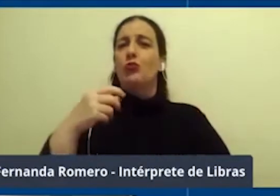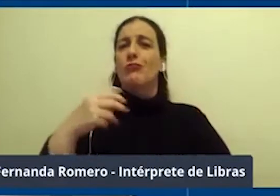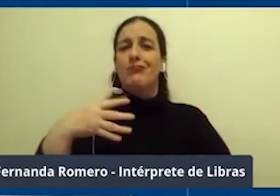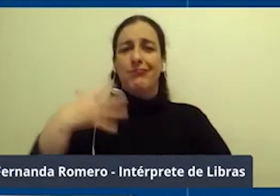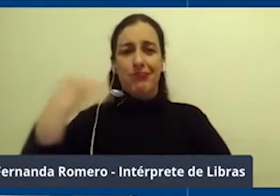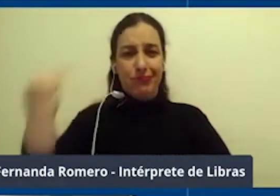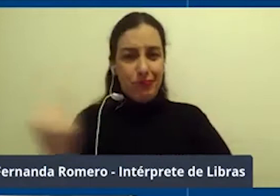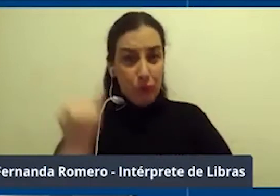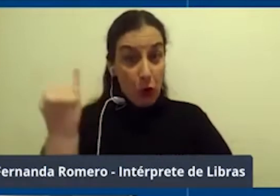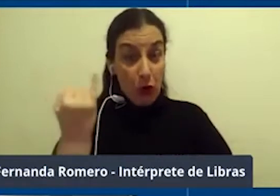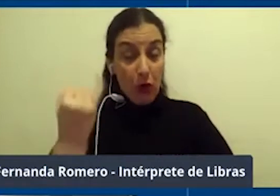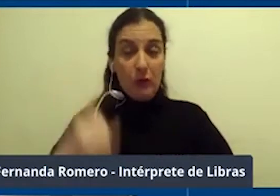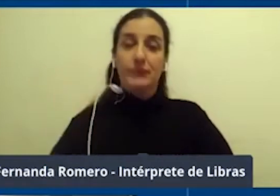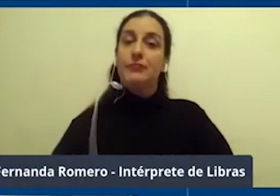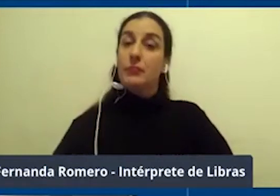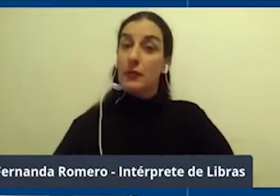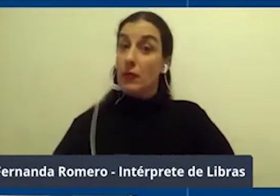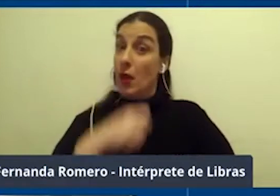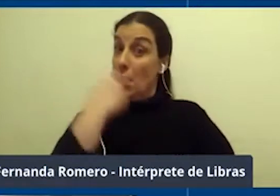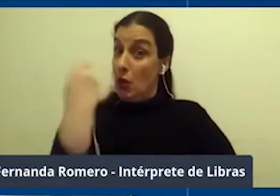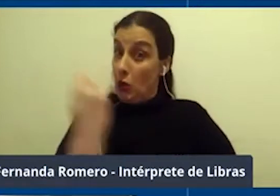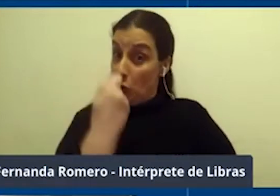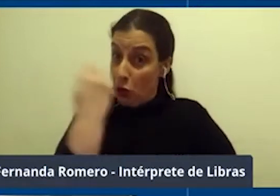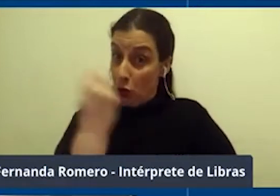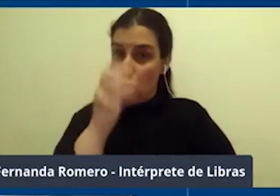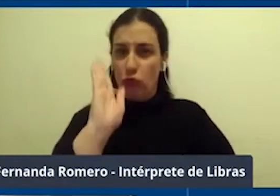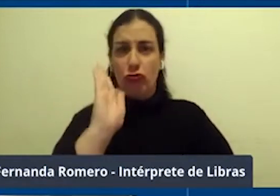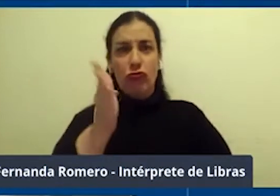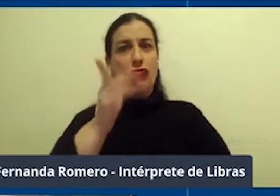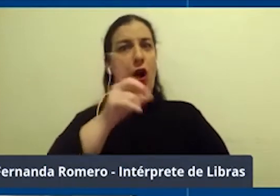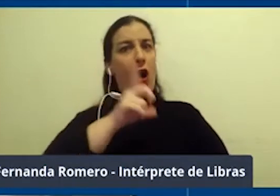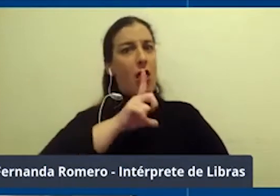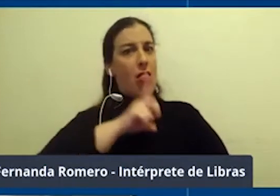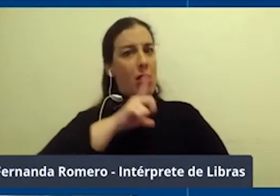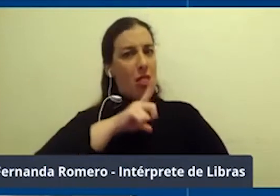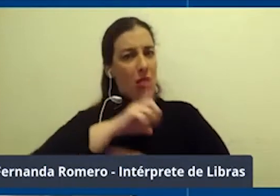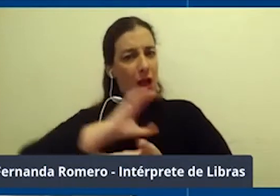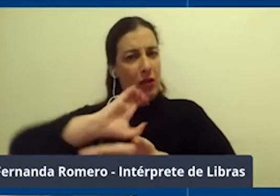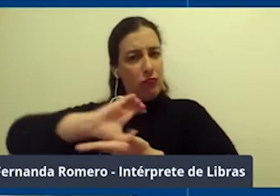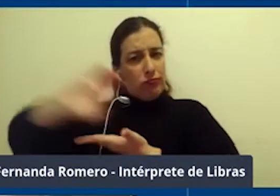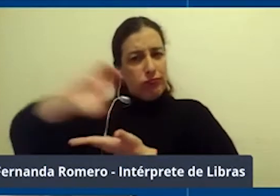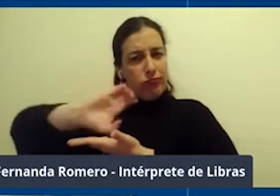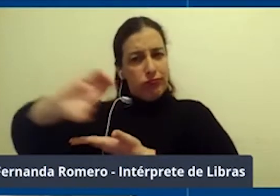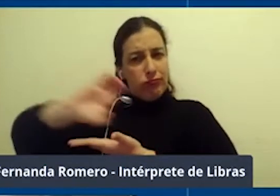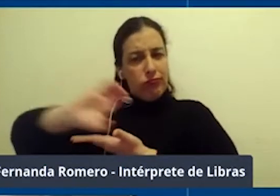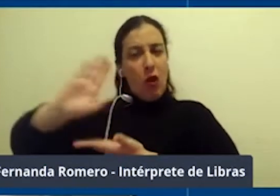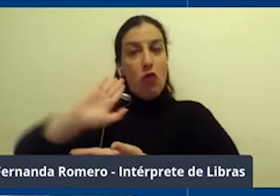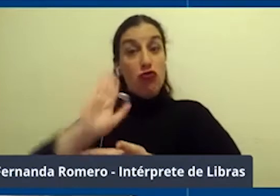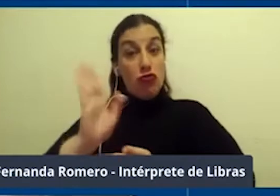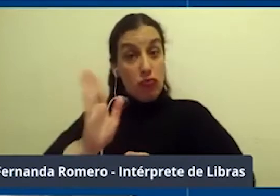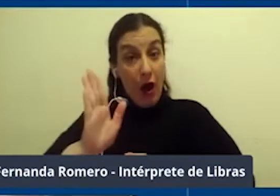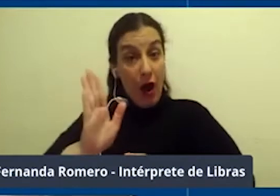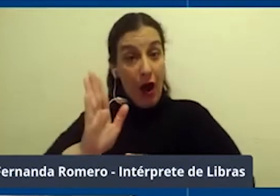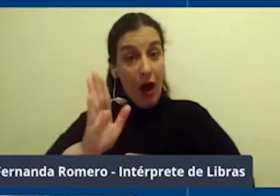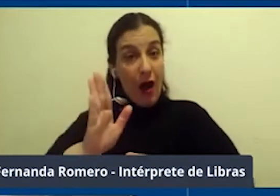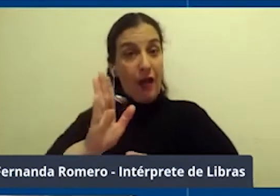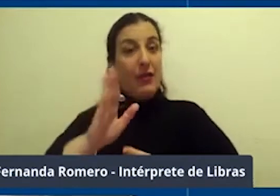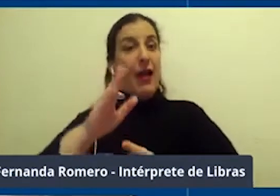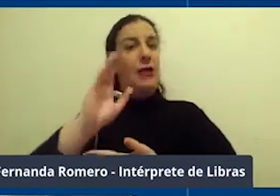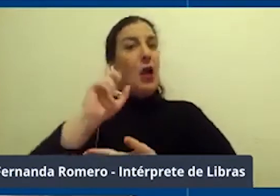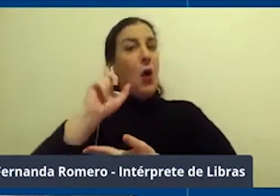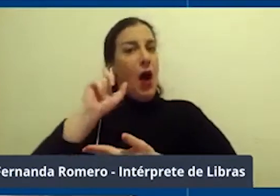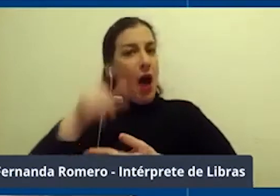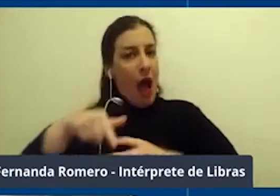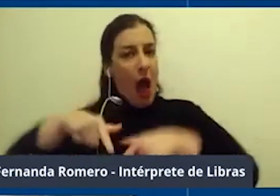Rio Grande do Sul, que já possui um talento exportador, está em uma posição